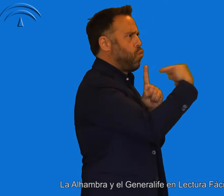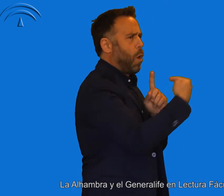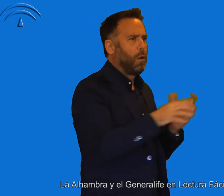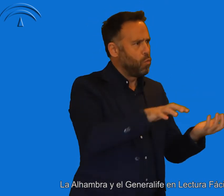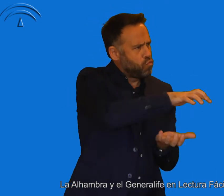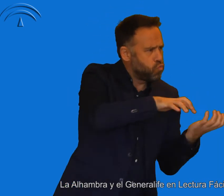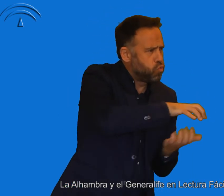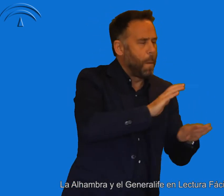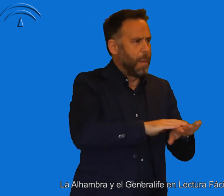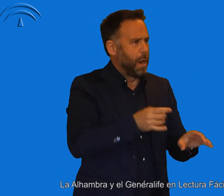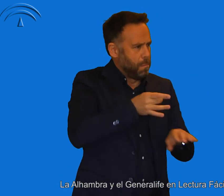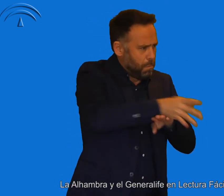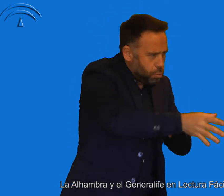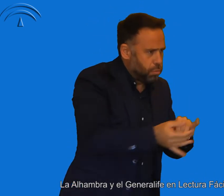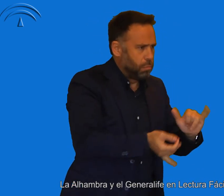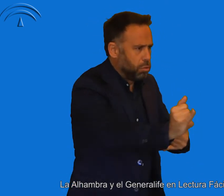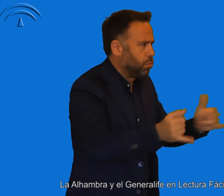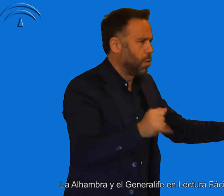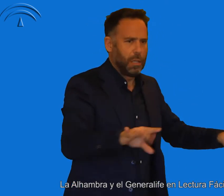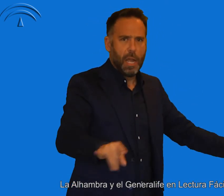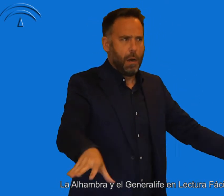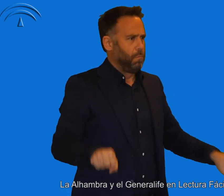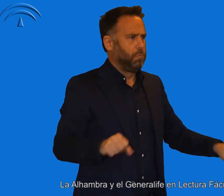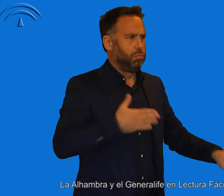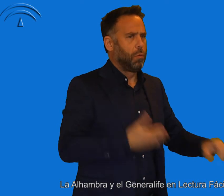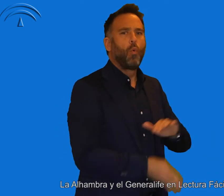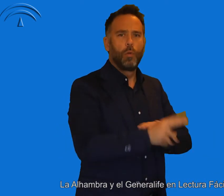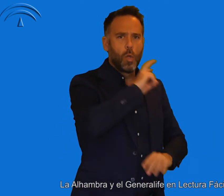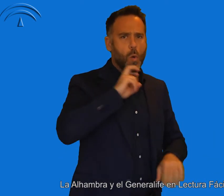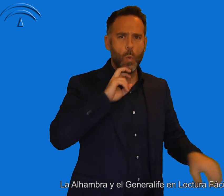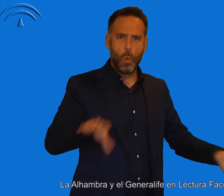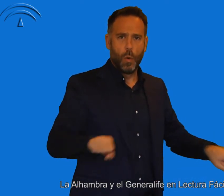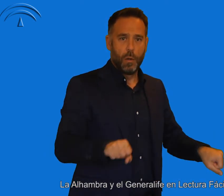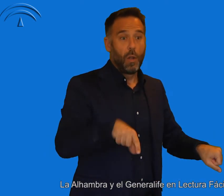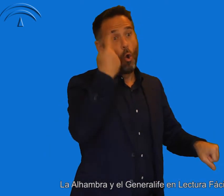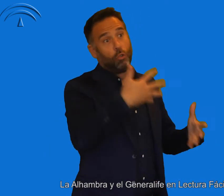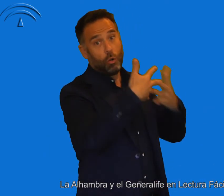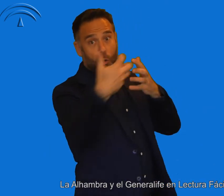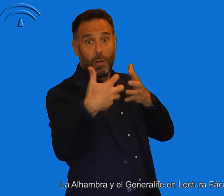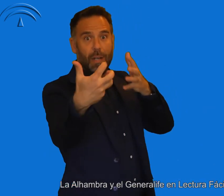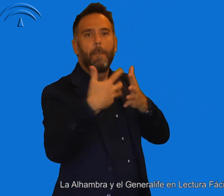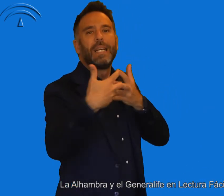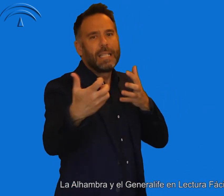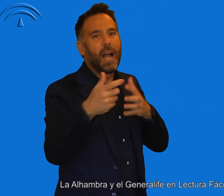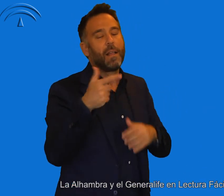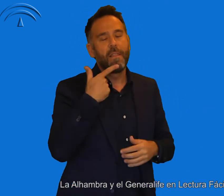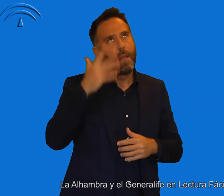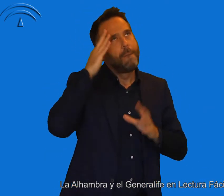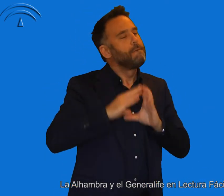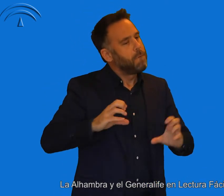luchó para conservar el poder en sus territorios. Los otros 2 tienen un mensaje. El deseo del